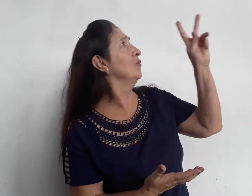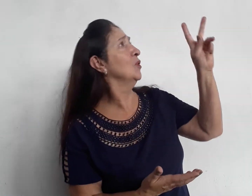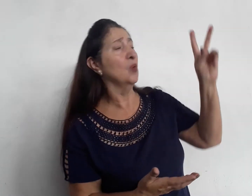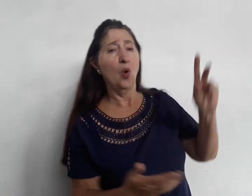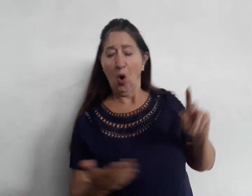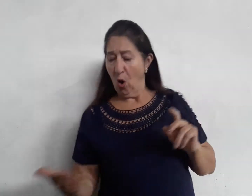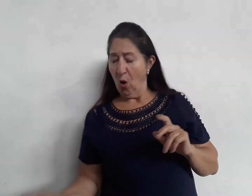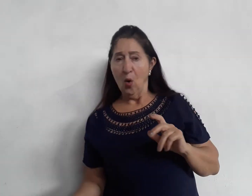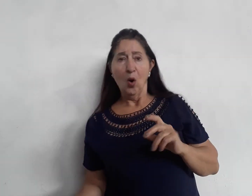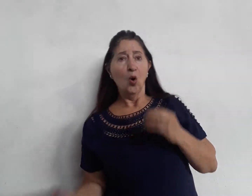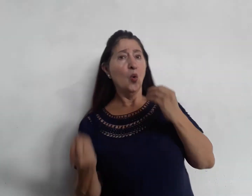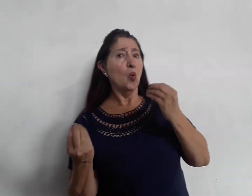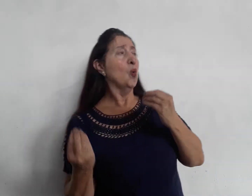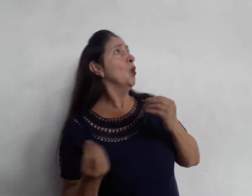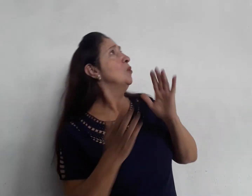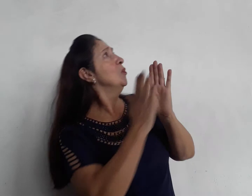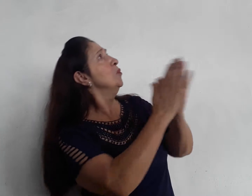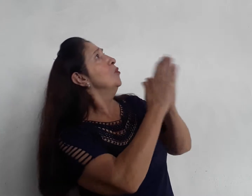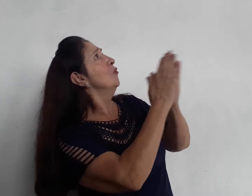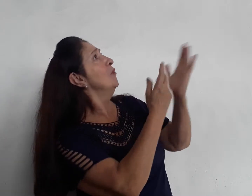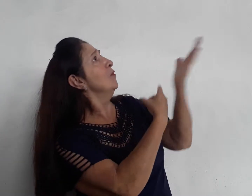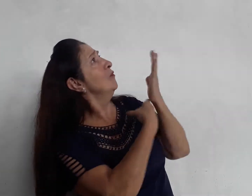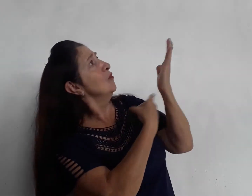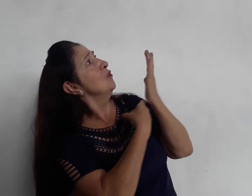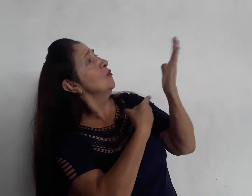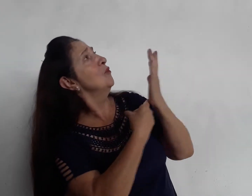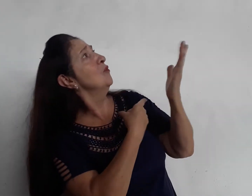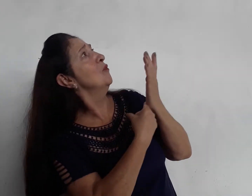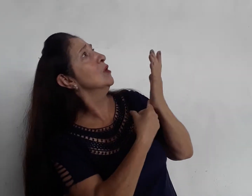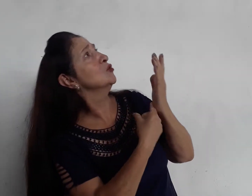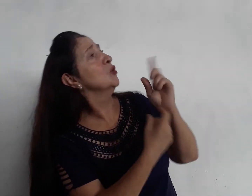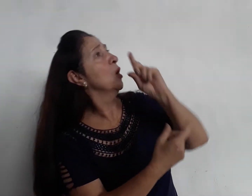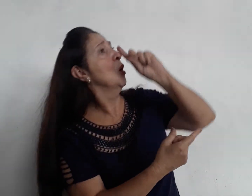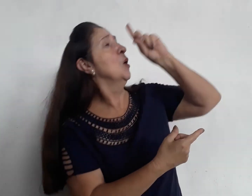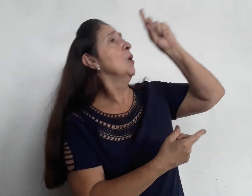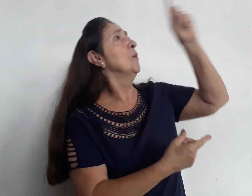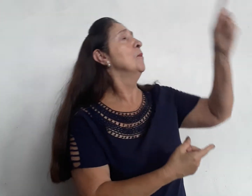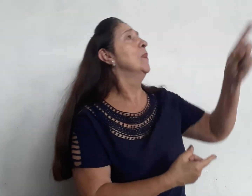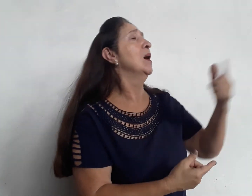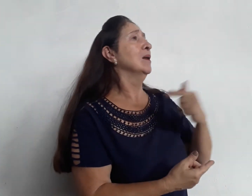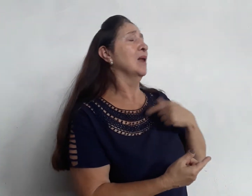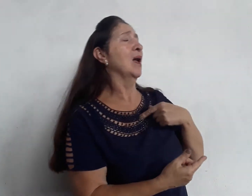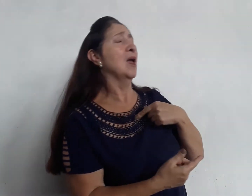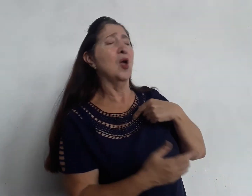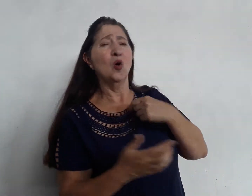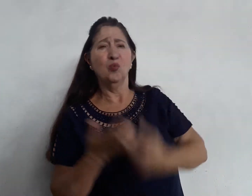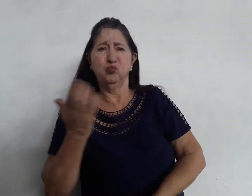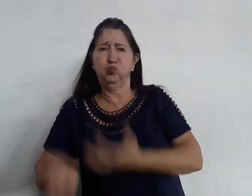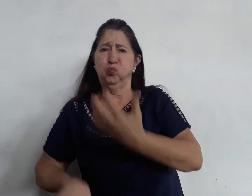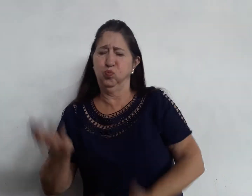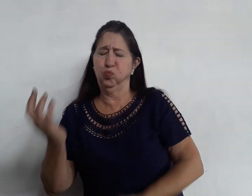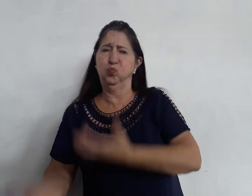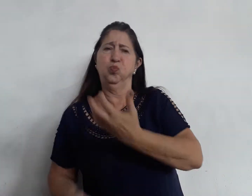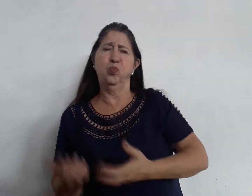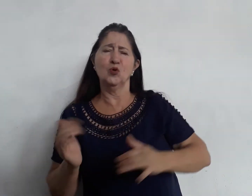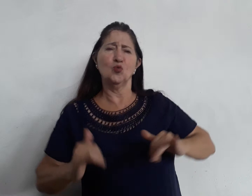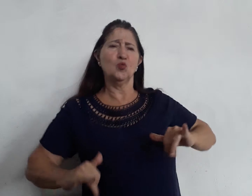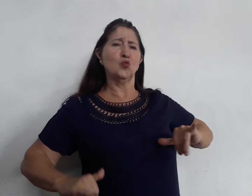molhar a ponta do dedo para me refrescar a língua, porque sofro muito nestas chamas. Mas Abraão